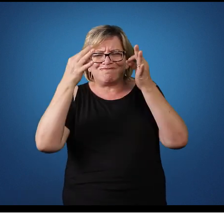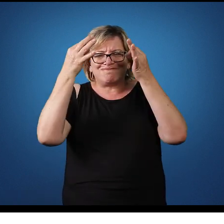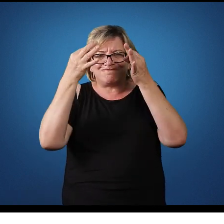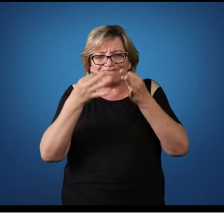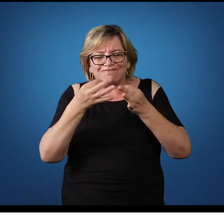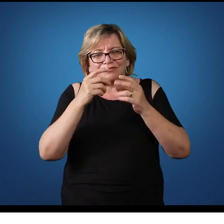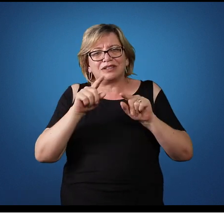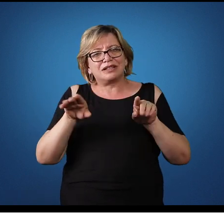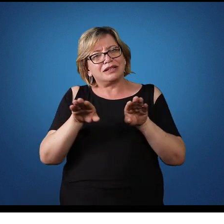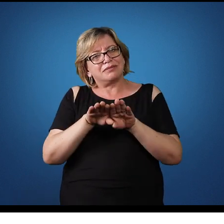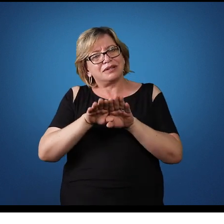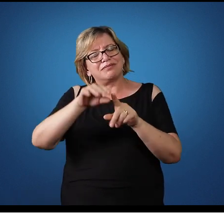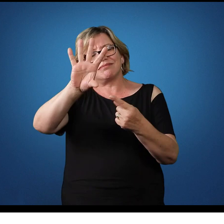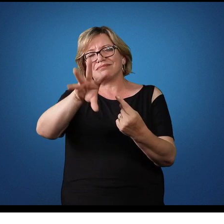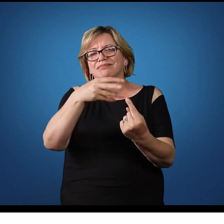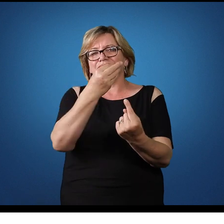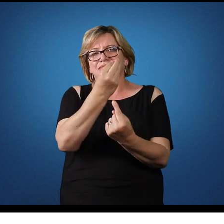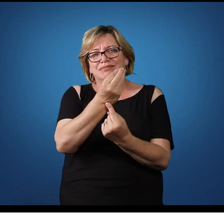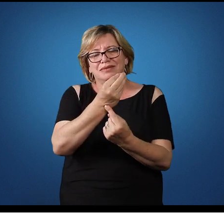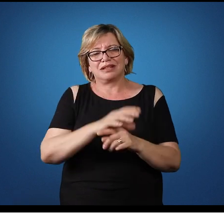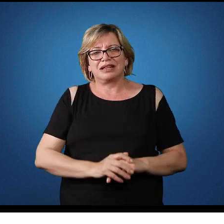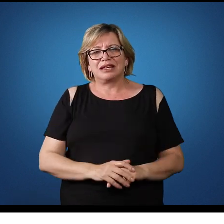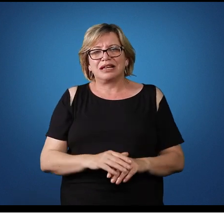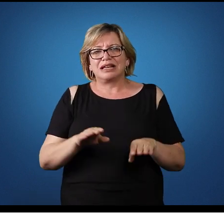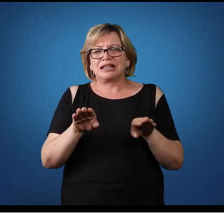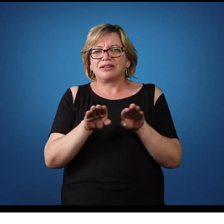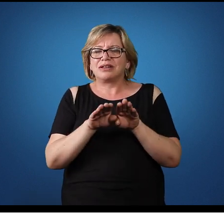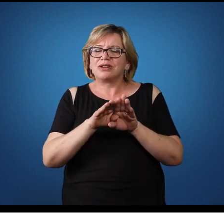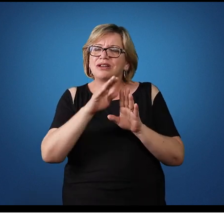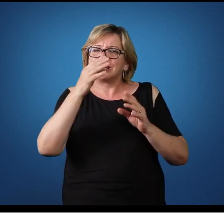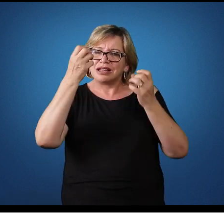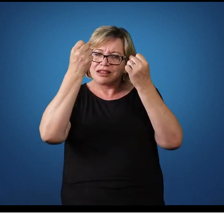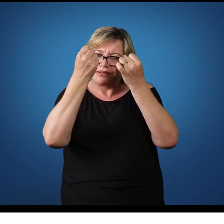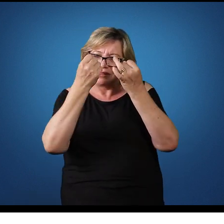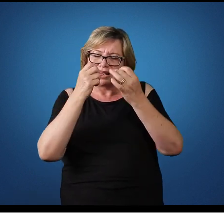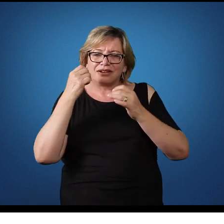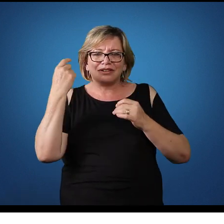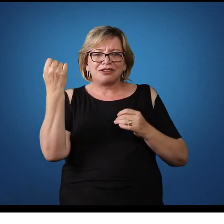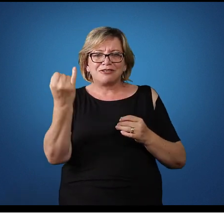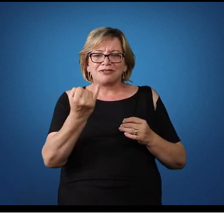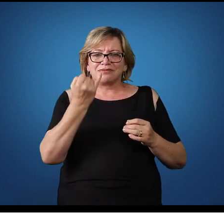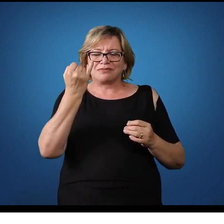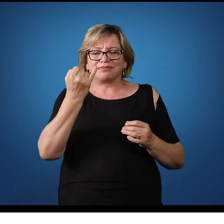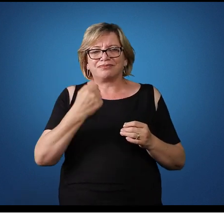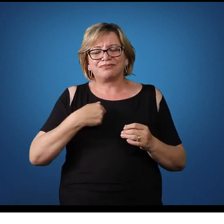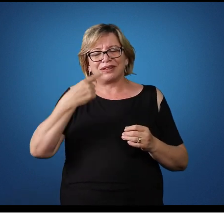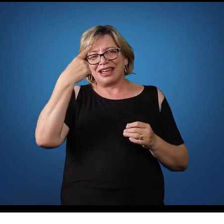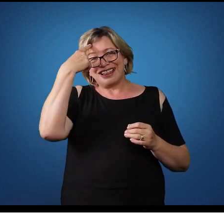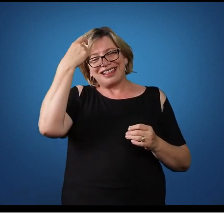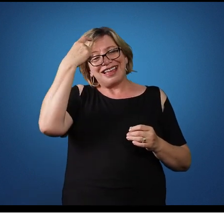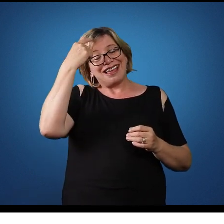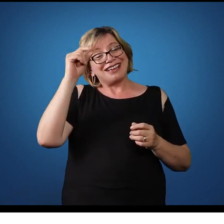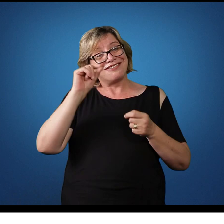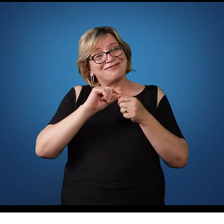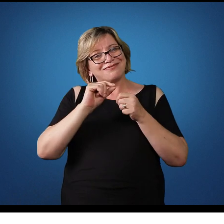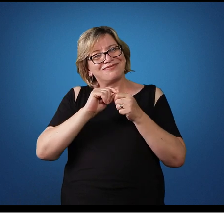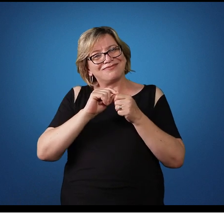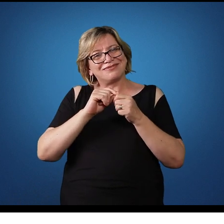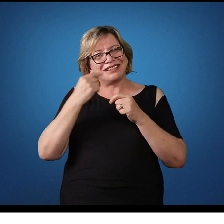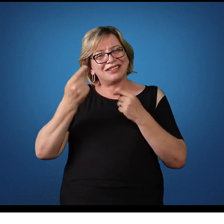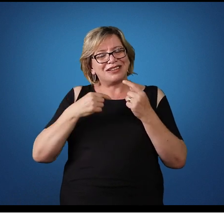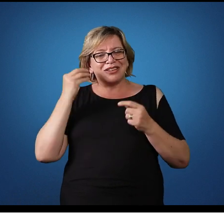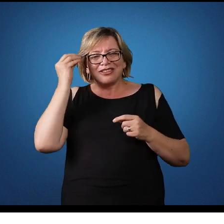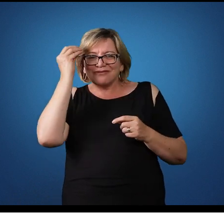coisas, inclusive para as obras de arte. E ele colocava uma ideia muito interessante. A ideia que ele nos fez pensar, que ele nos colocou